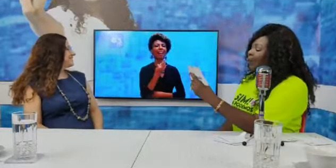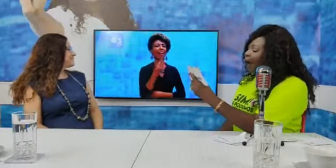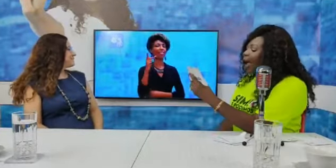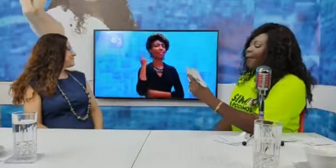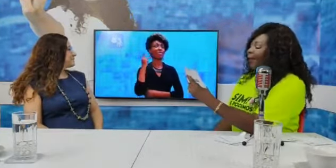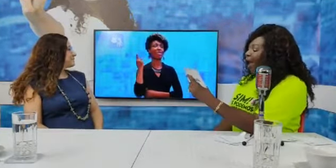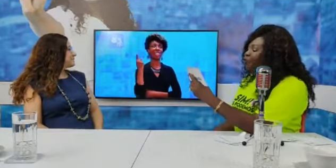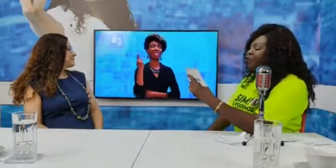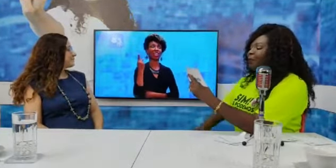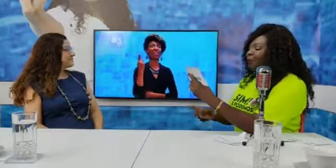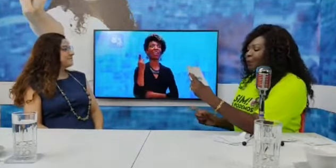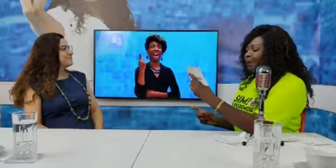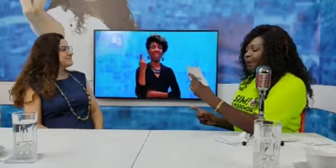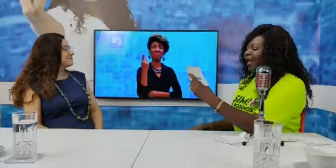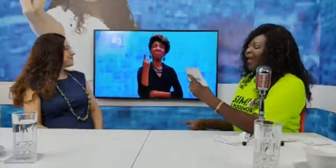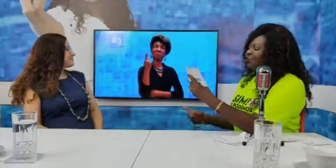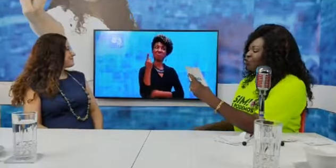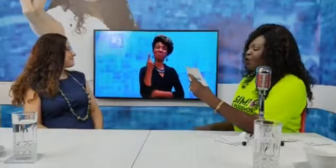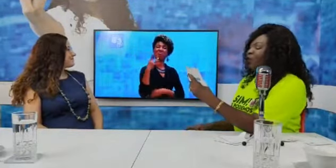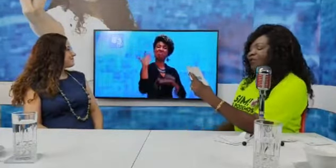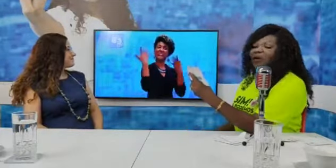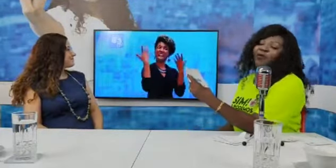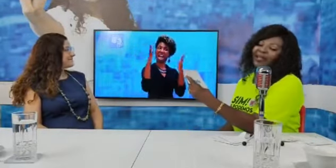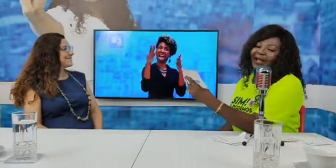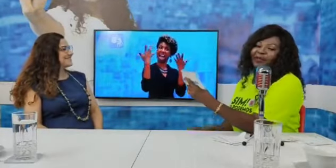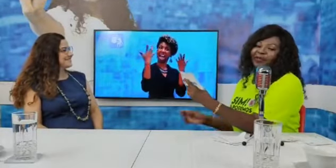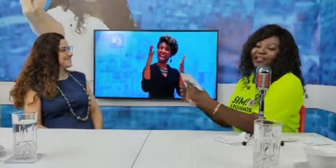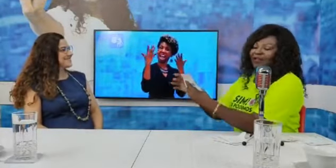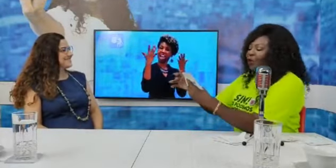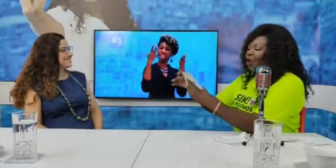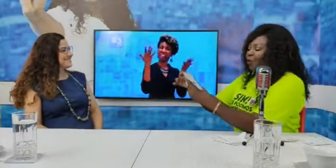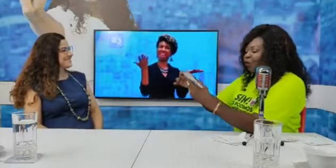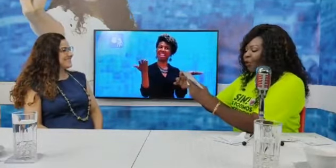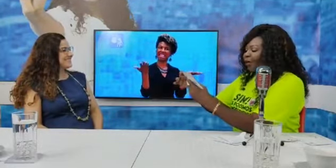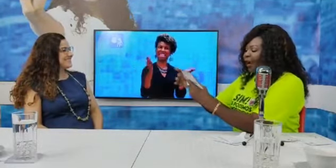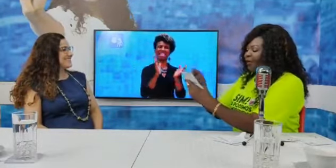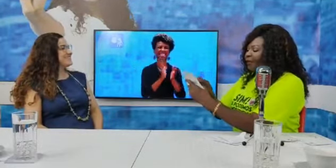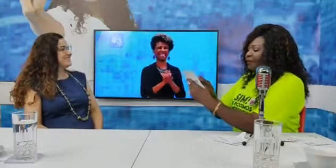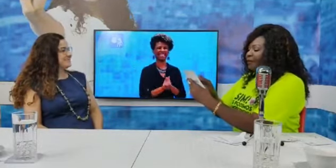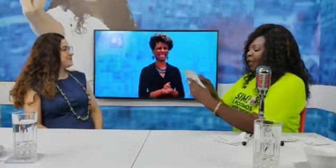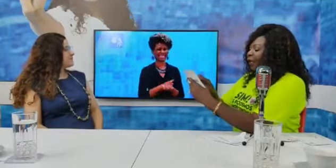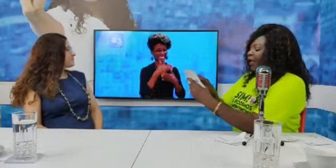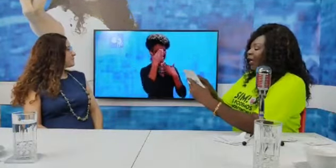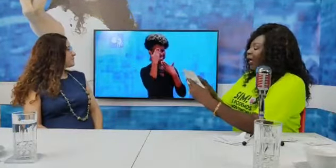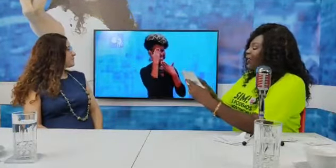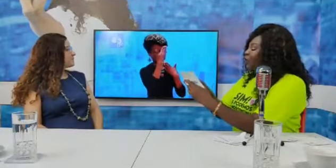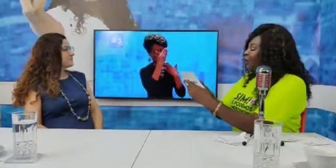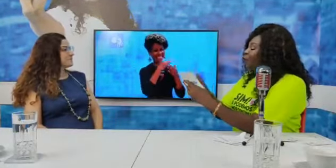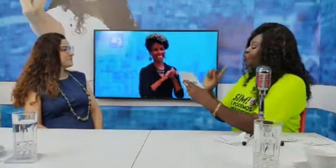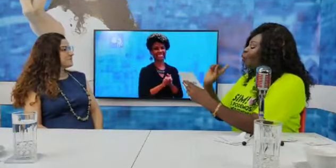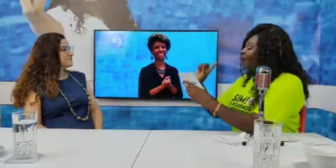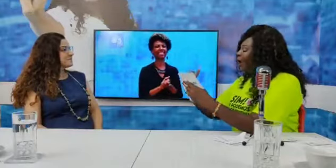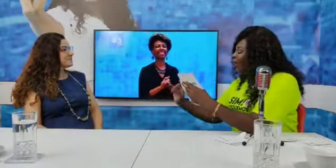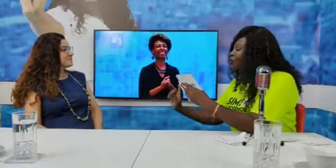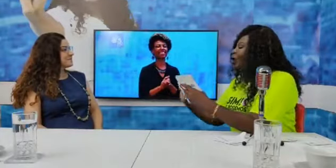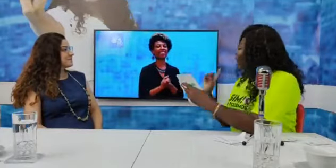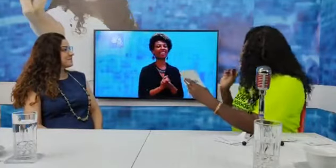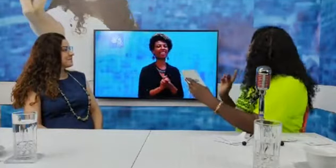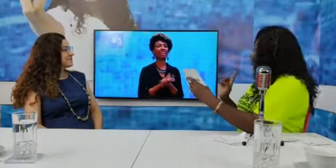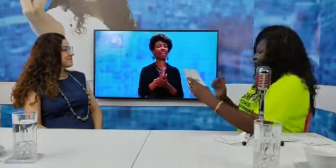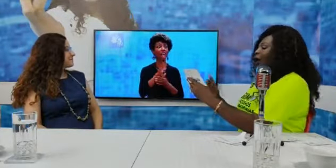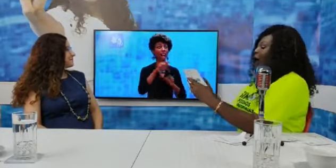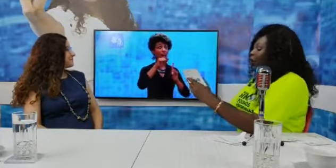merece aplausos pela sua atuação. Obrigada, meu querido. Muito obrigada. Estamos no mês,